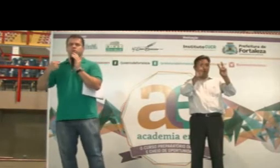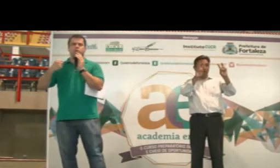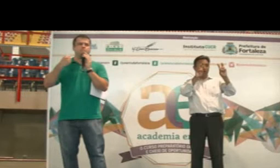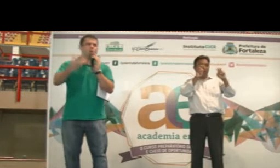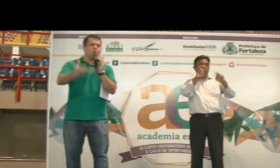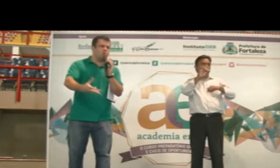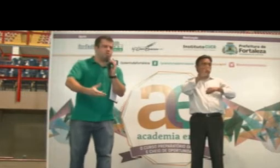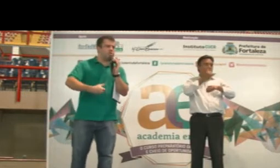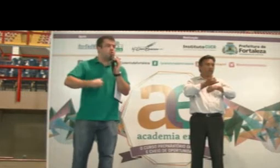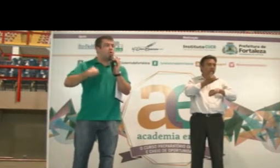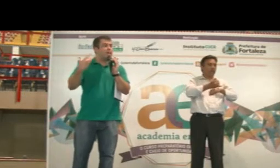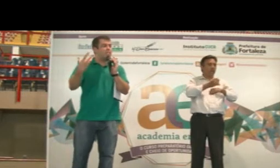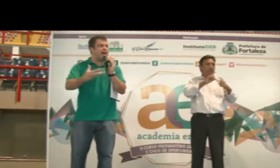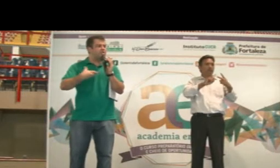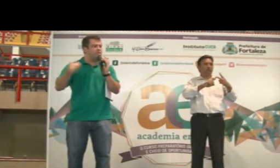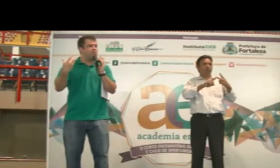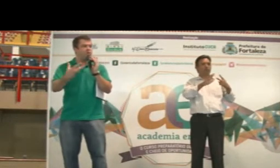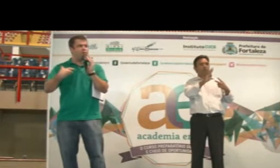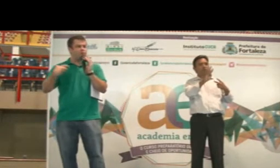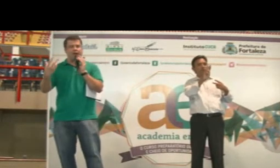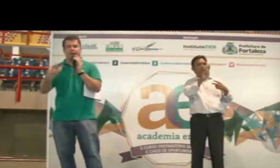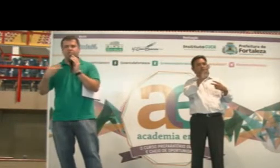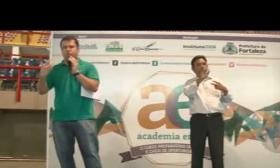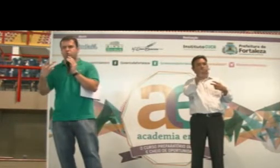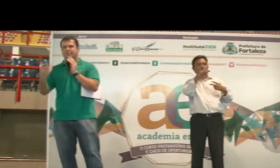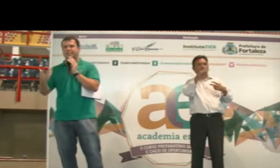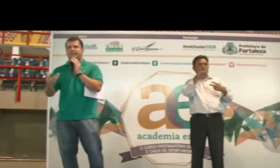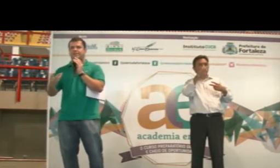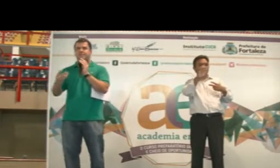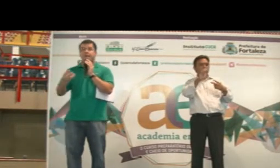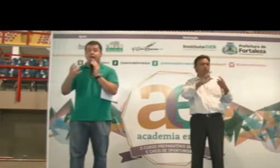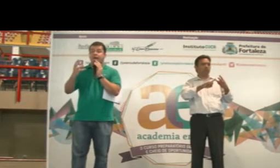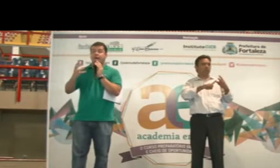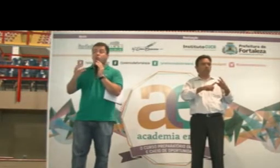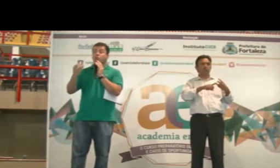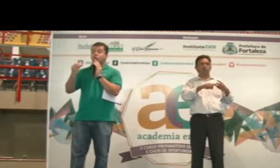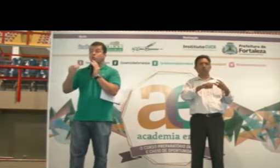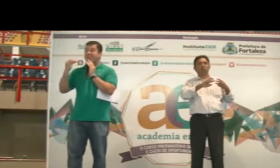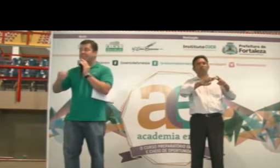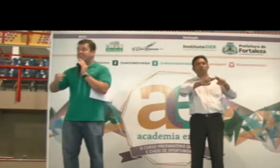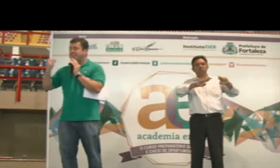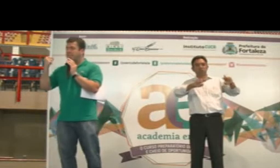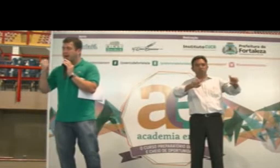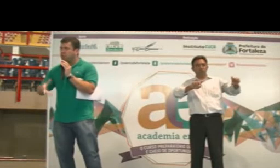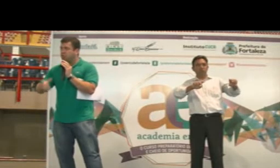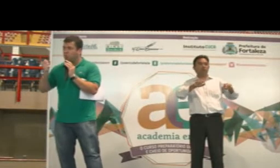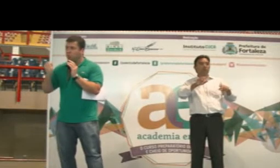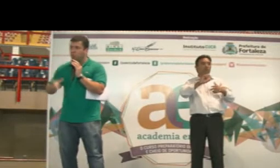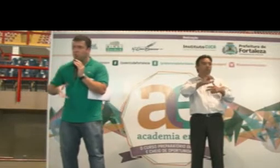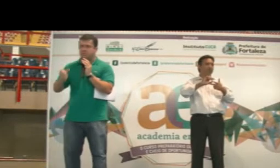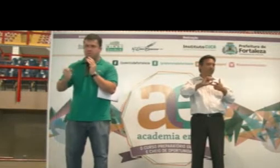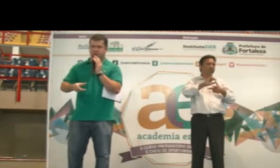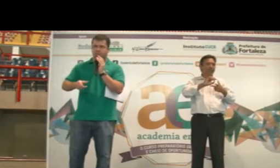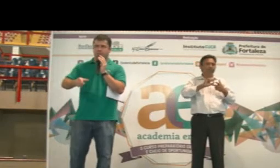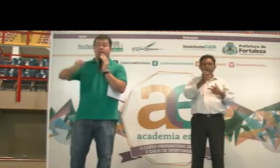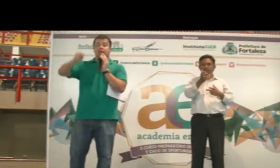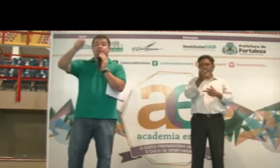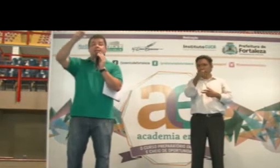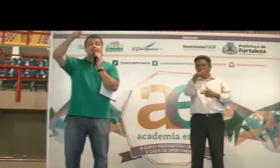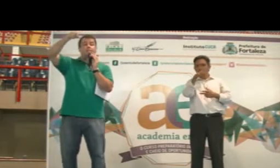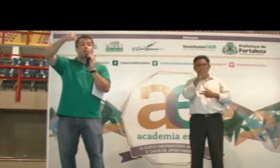aço, bronze, toda a parte que envolve a questão dos metais, é algo que o Enem tem batido muito em